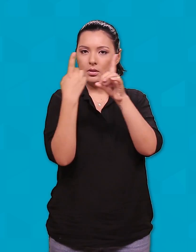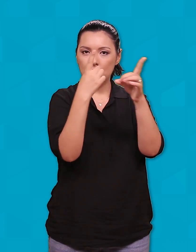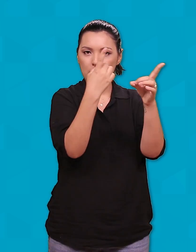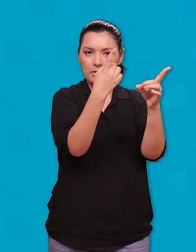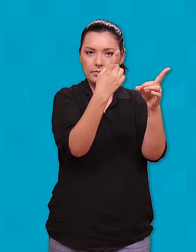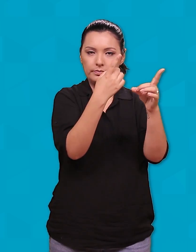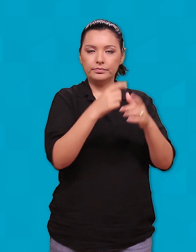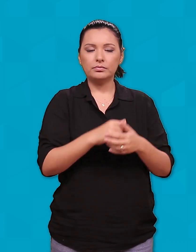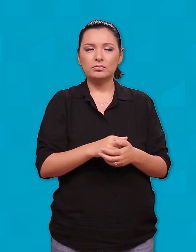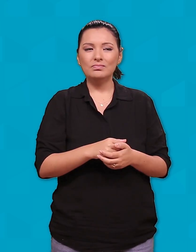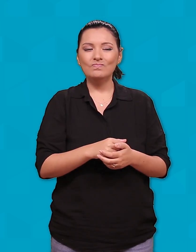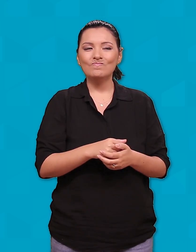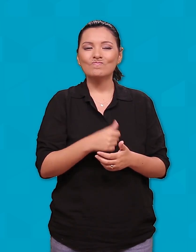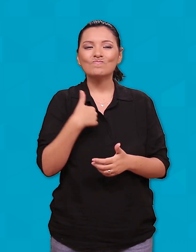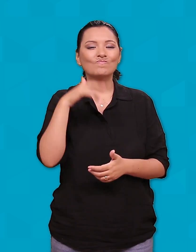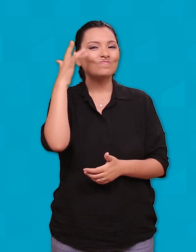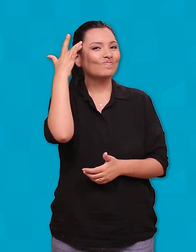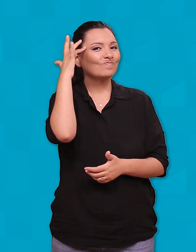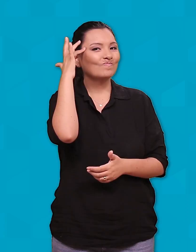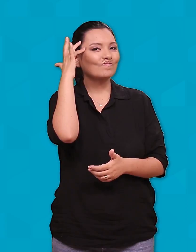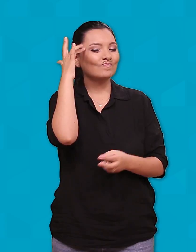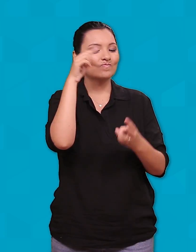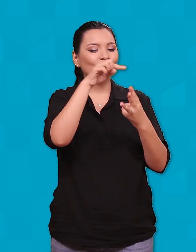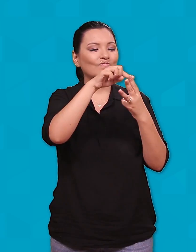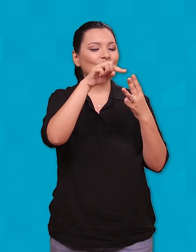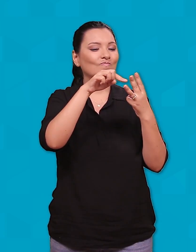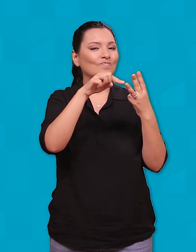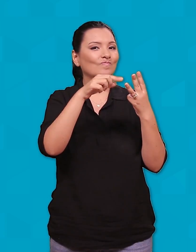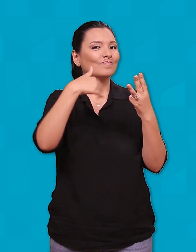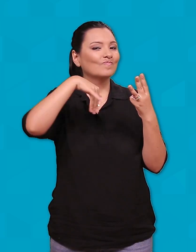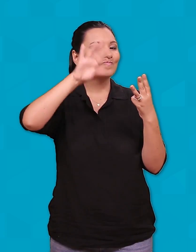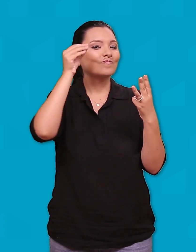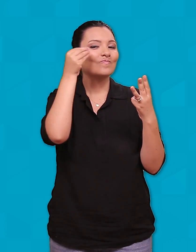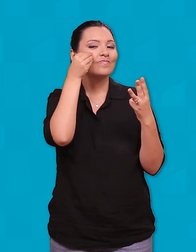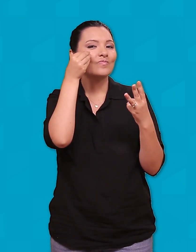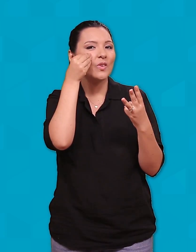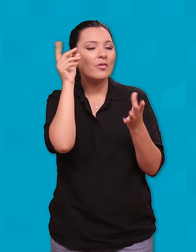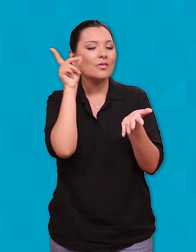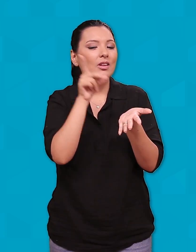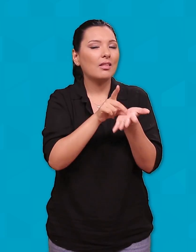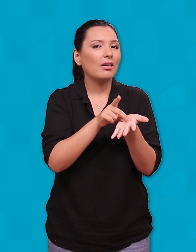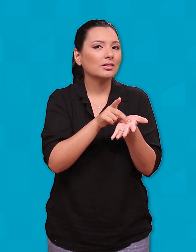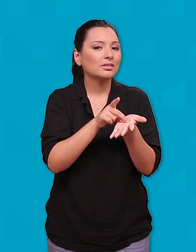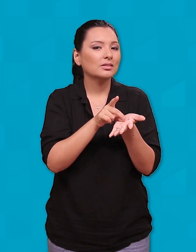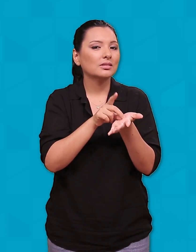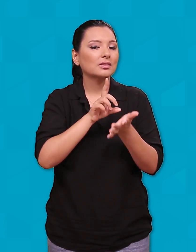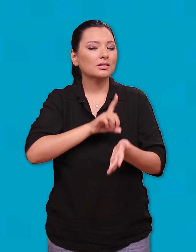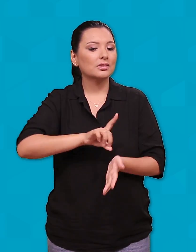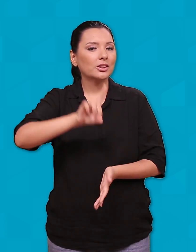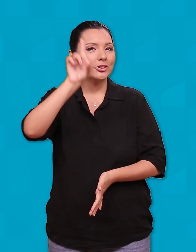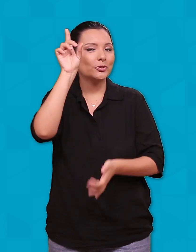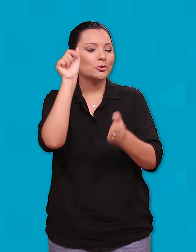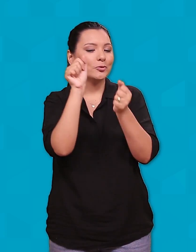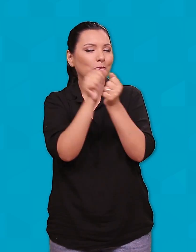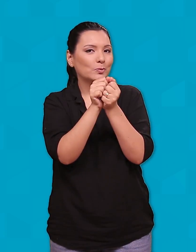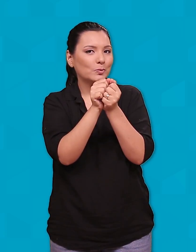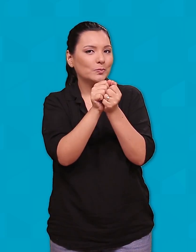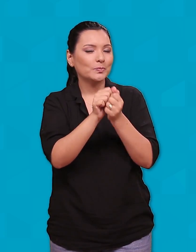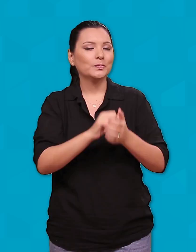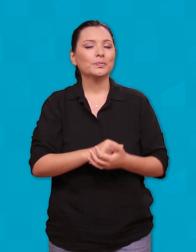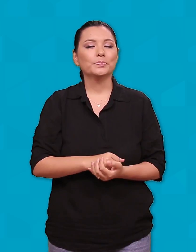discípulos, talvez os 3 que mais precisassem de provas de que Deus estava com